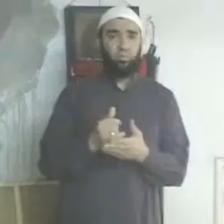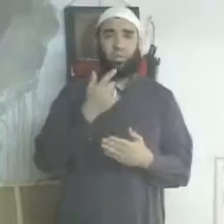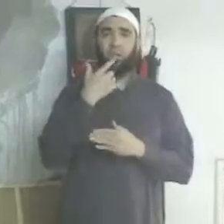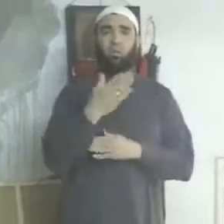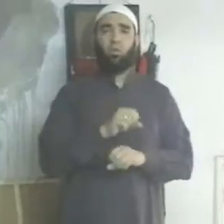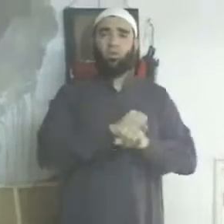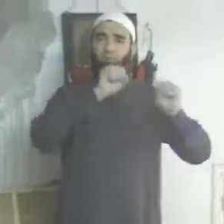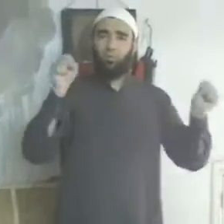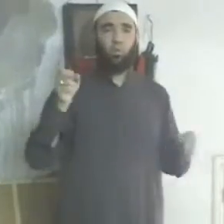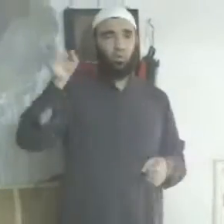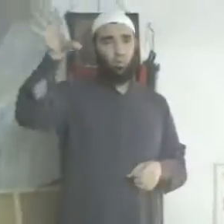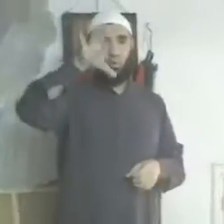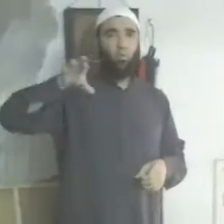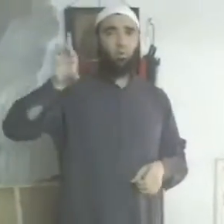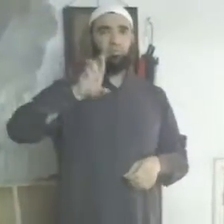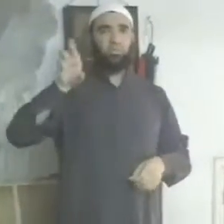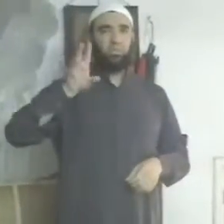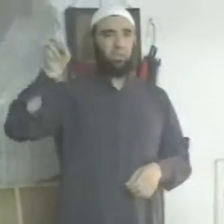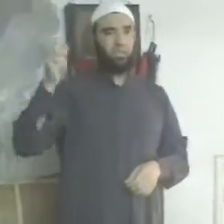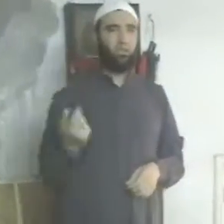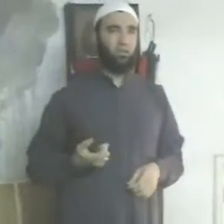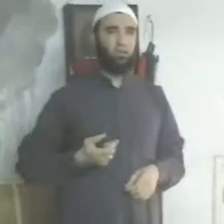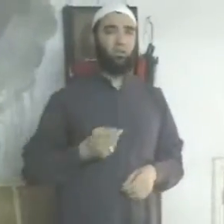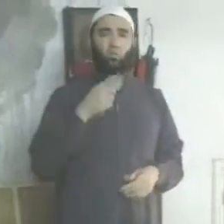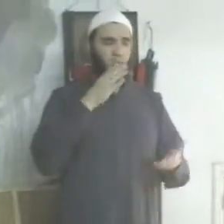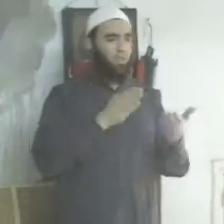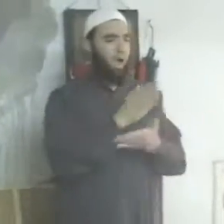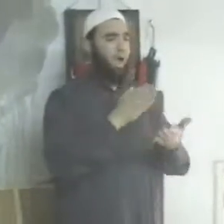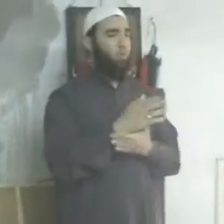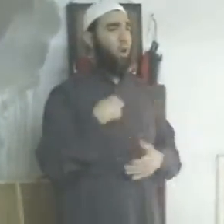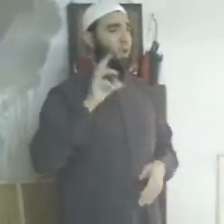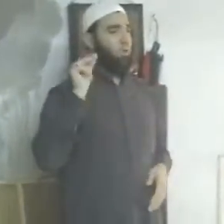ويتعننون به على صدق دعواهم الكاذبة؟